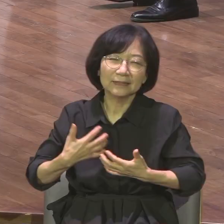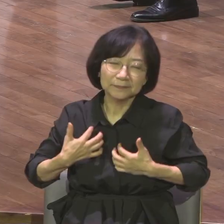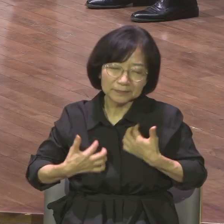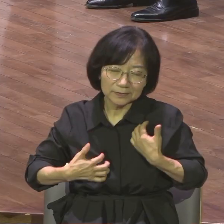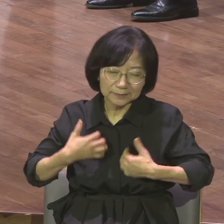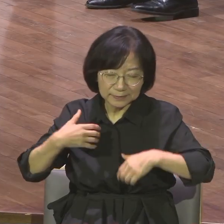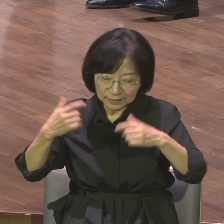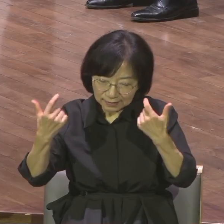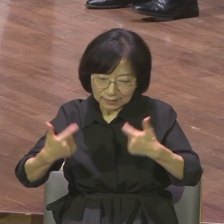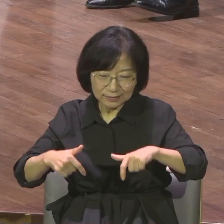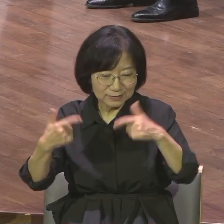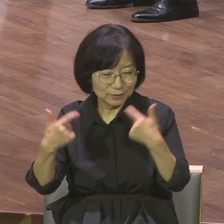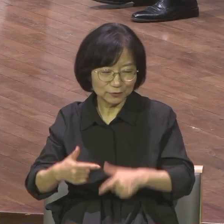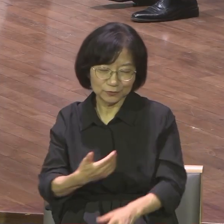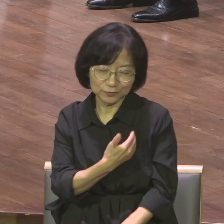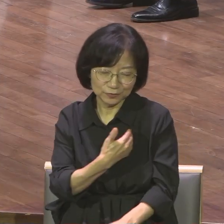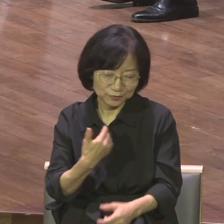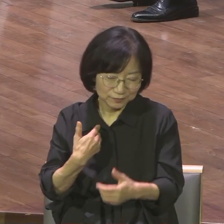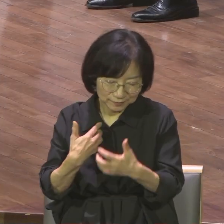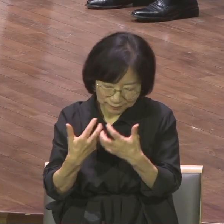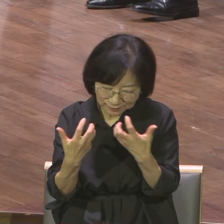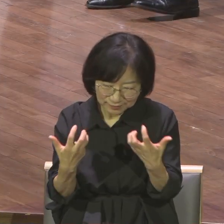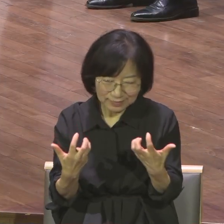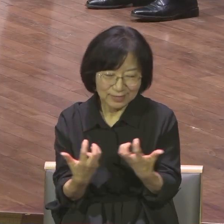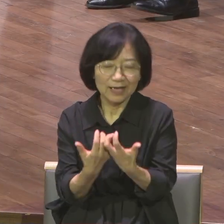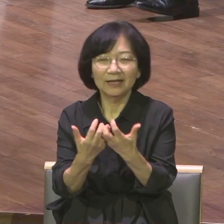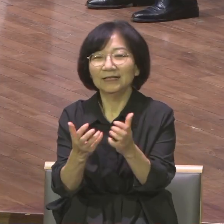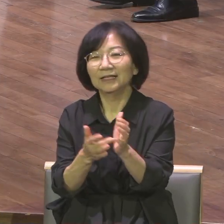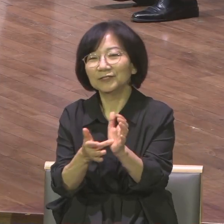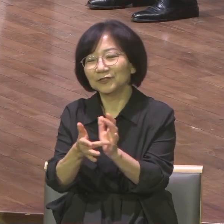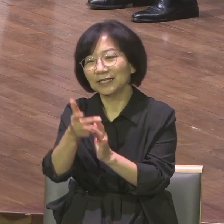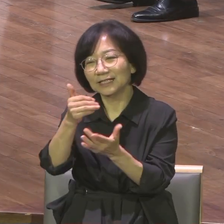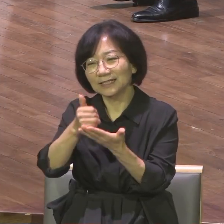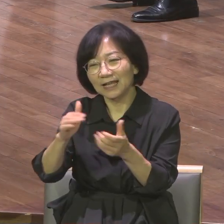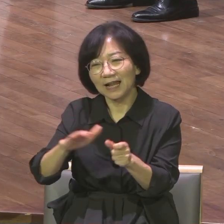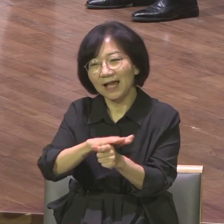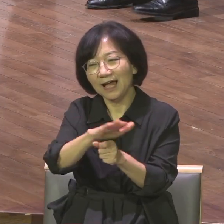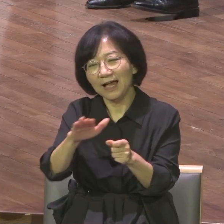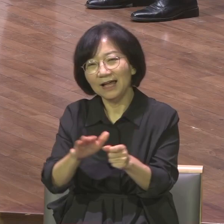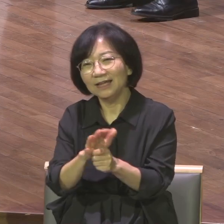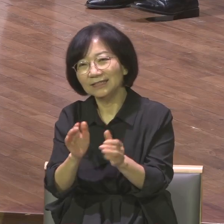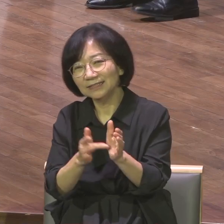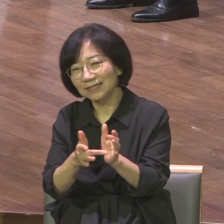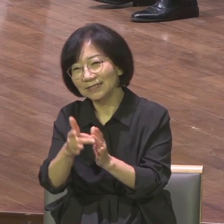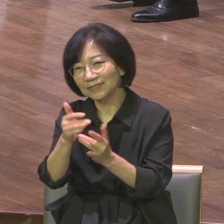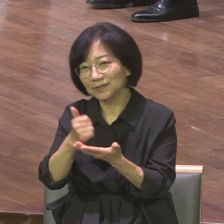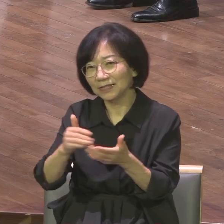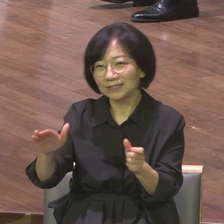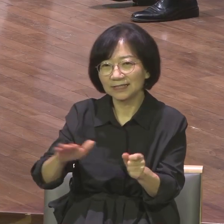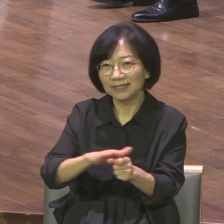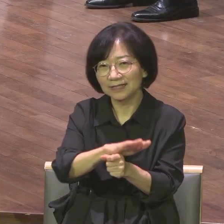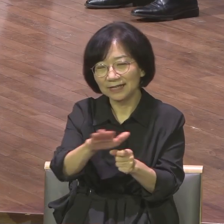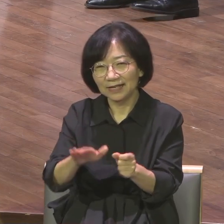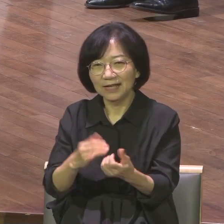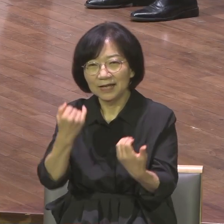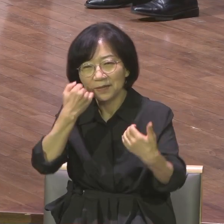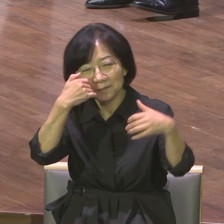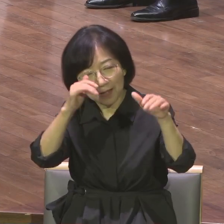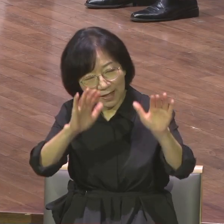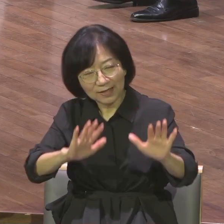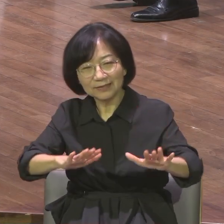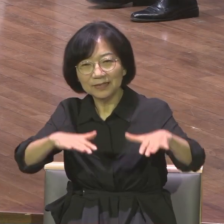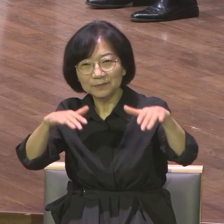맘의 기쁨이 항상 충만하리라. 예수의 사랑 예수의